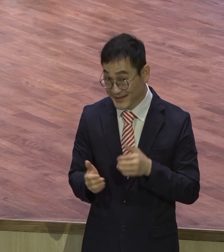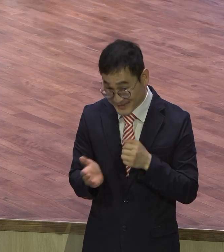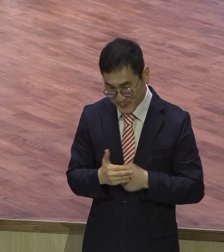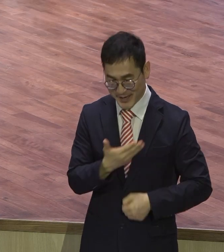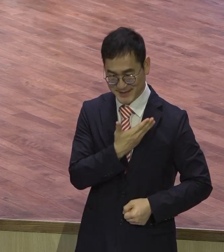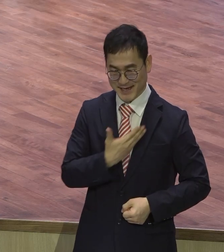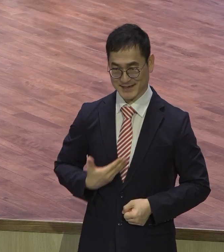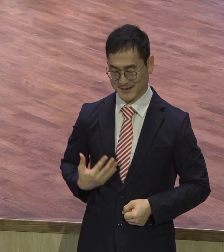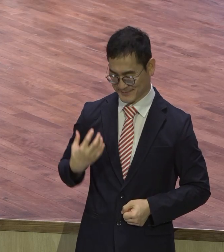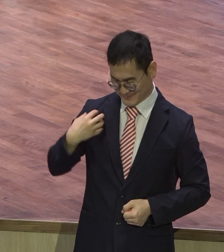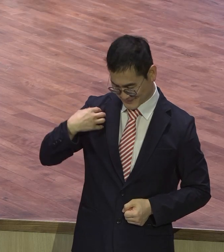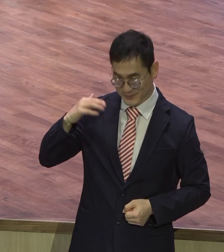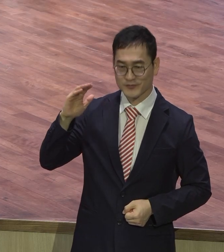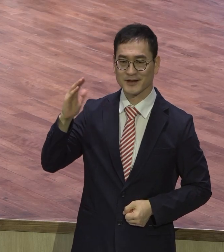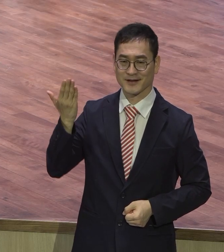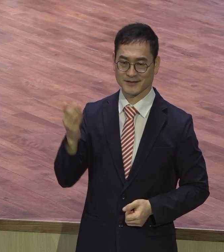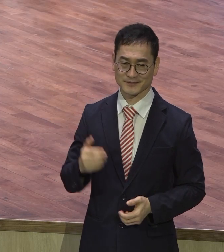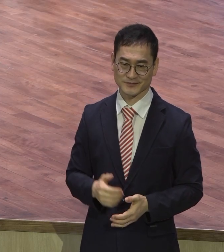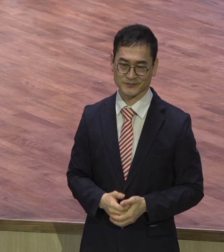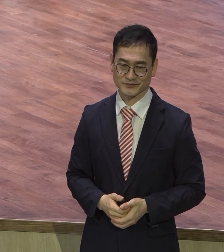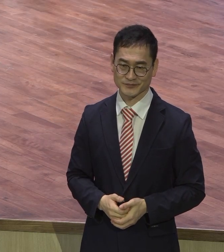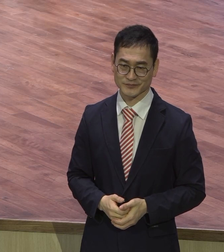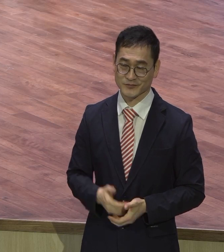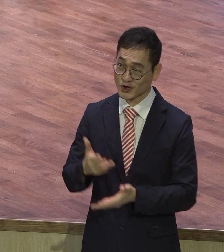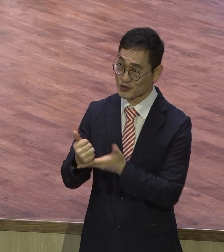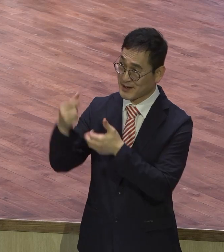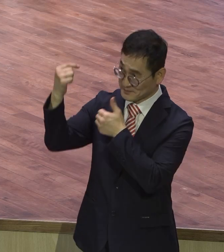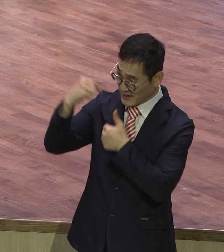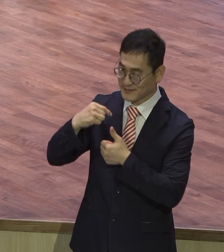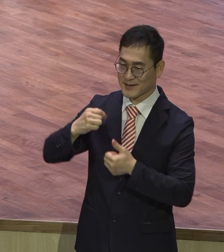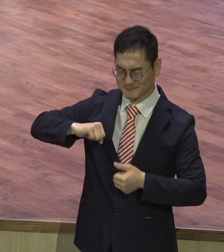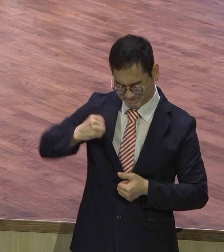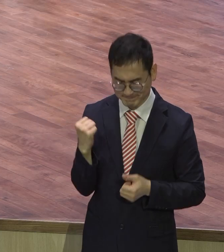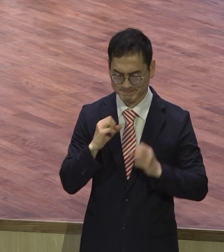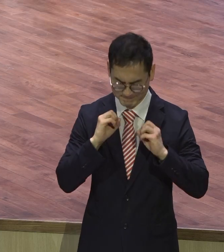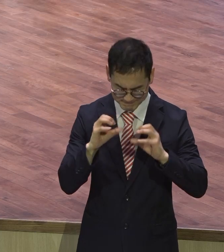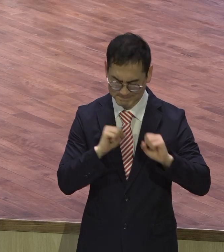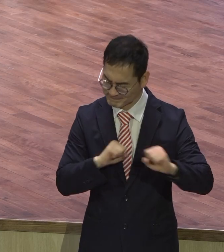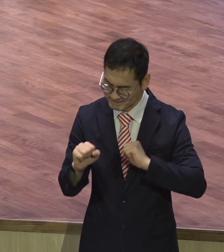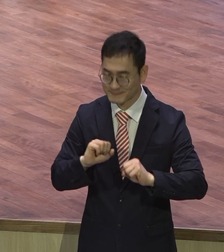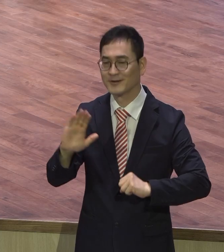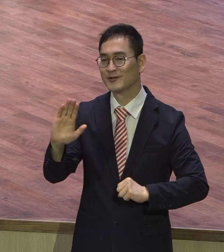사명자가 되죠 그러니까 이 잠실 날아는데 쓰임 받는 그릇이 되죠